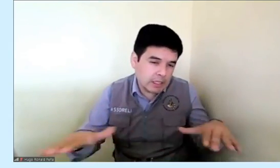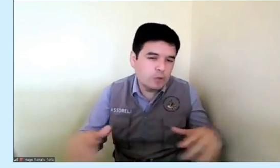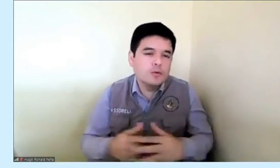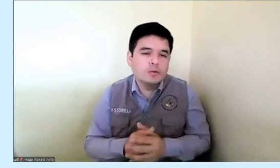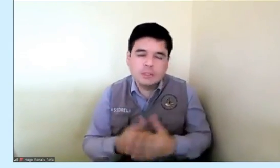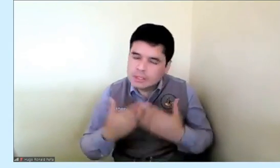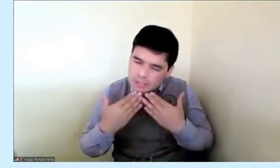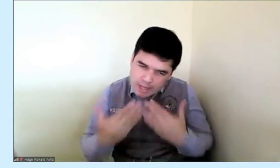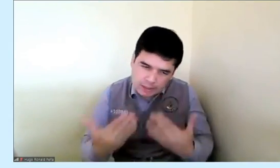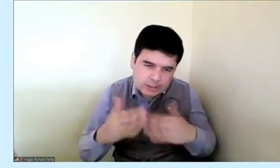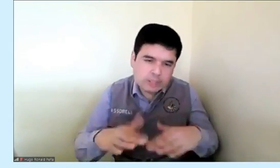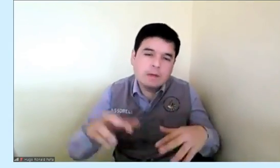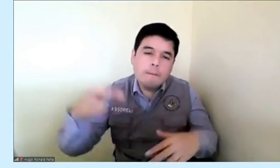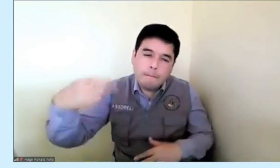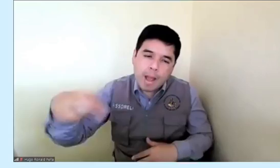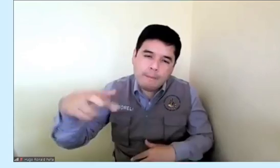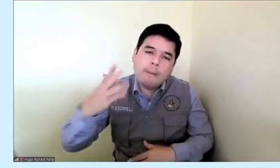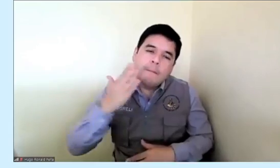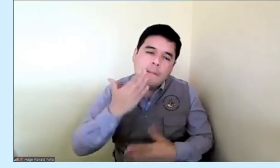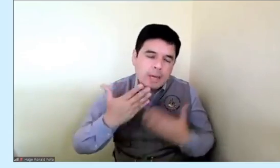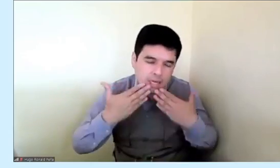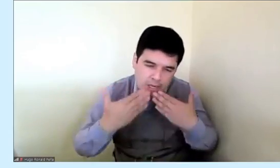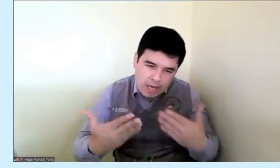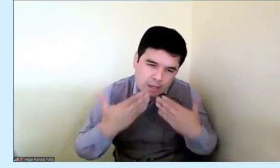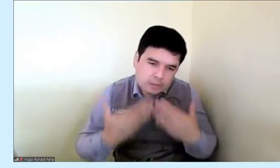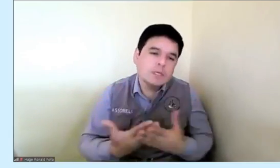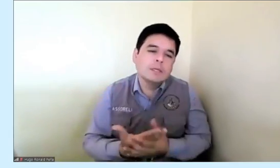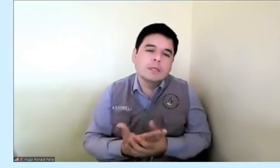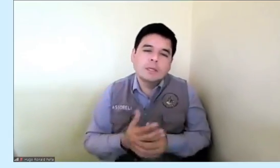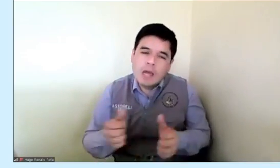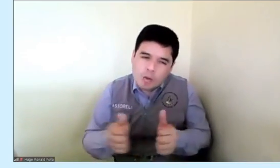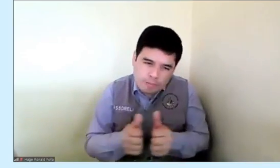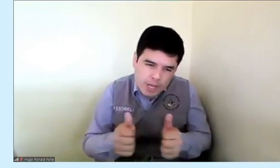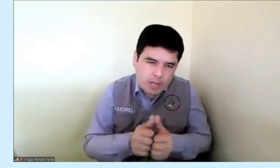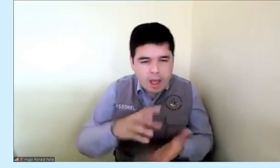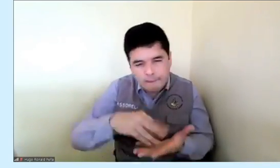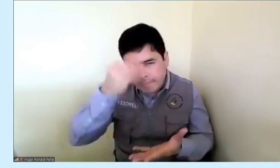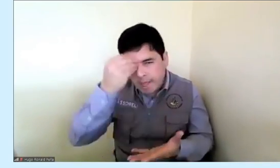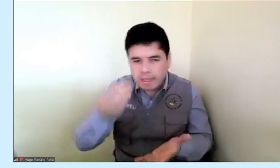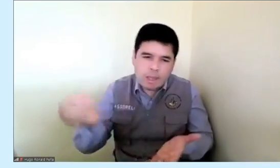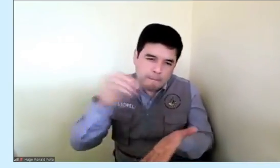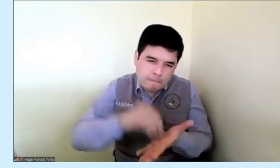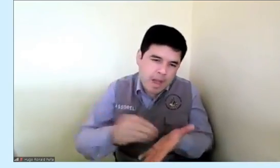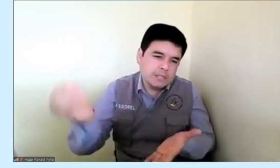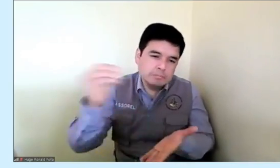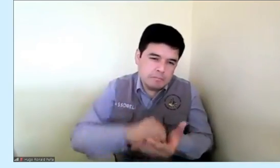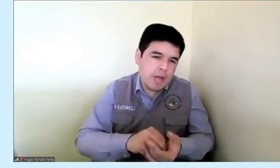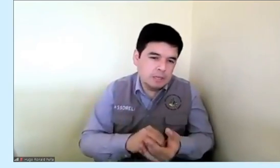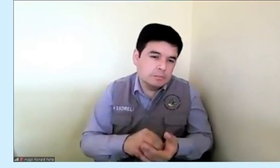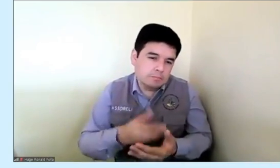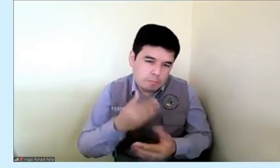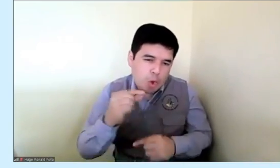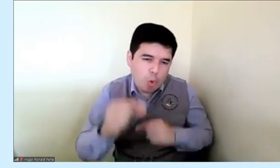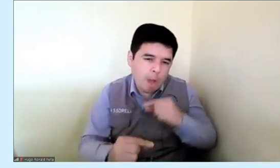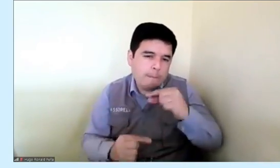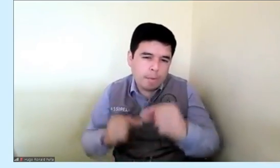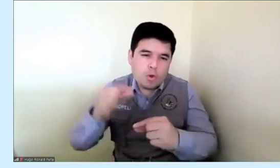Muchas gracias, niños. Gracias. Papá, mamá, gracias también por acompañar y que puedan aprender